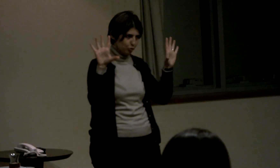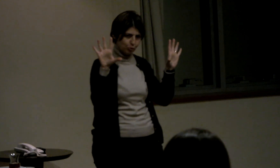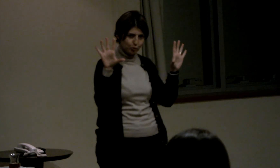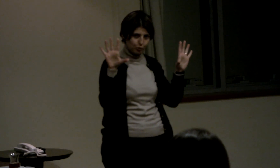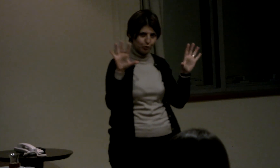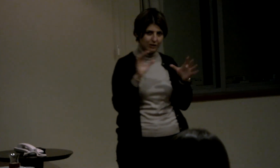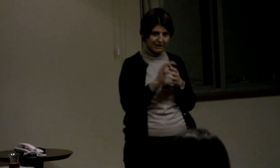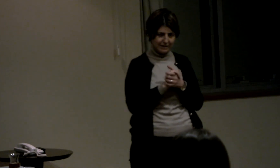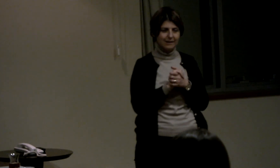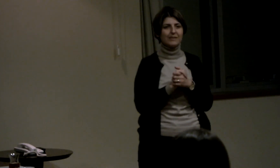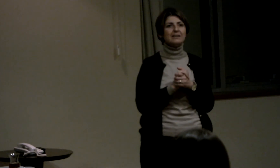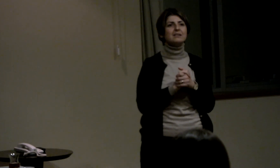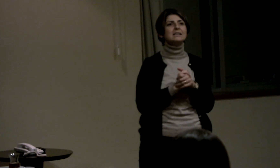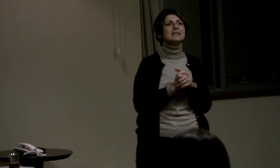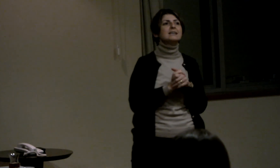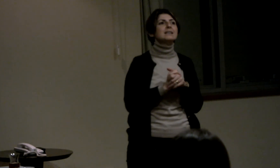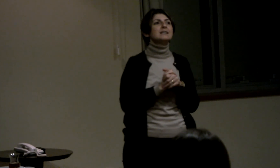diyorduk. Evet.